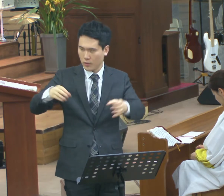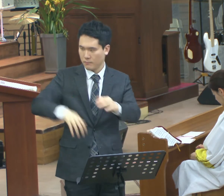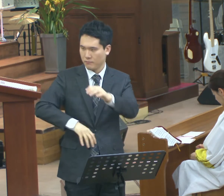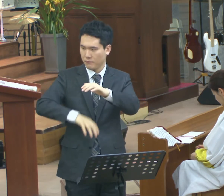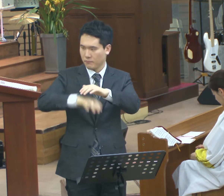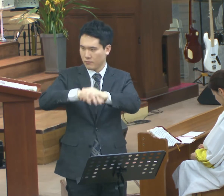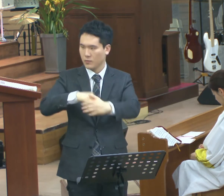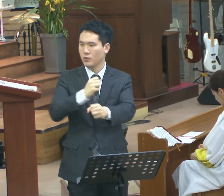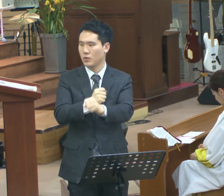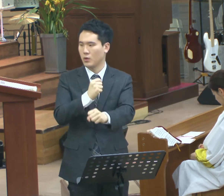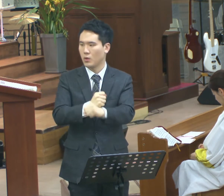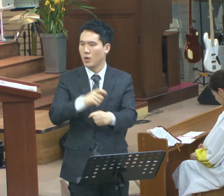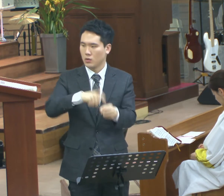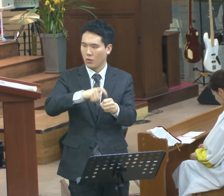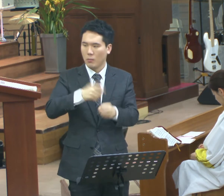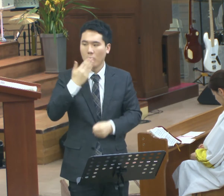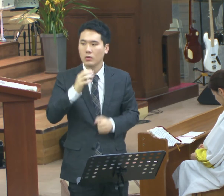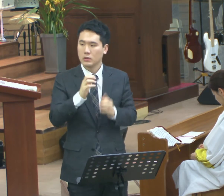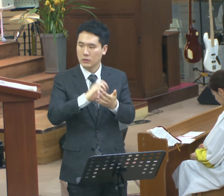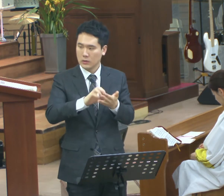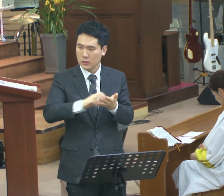사람이 5,000명이었더라. 이렇게 기록되어 있어요.